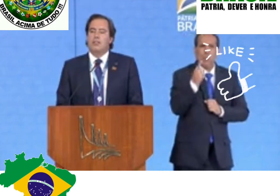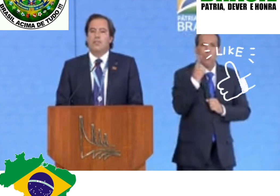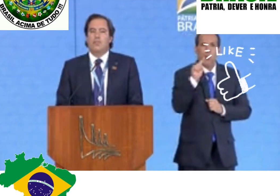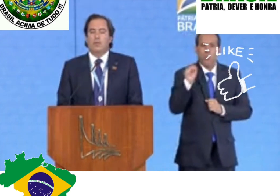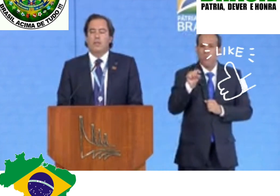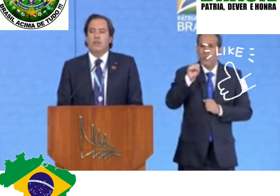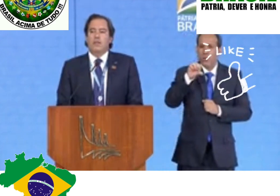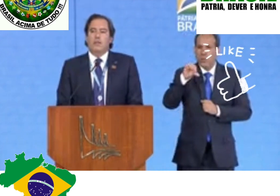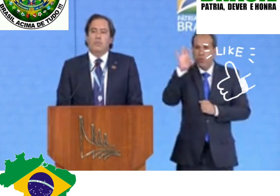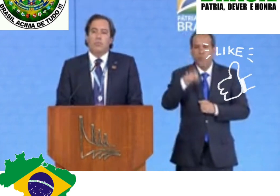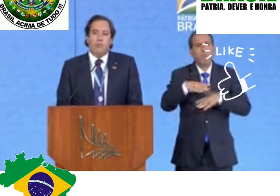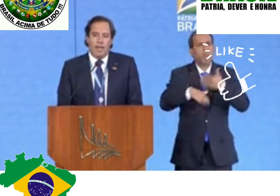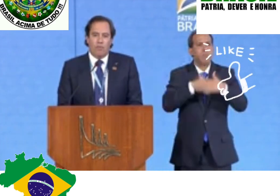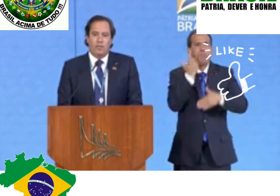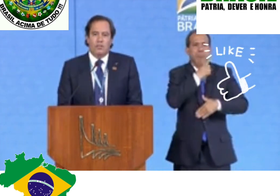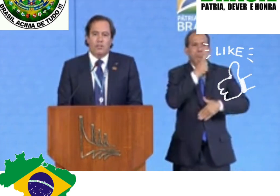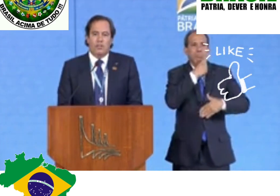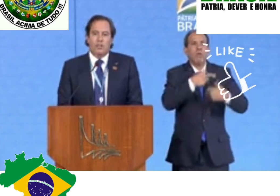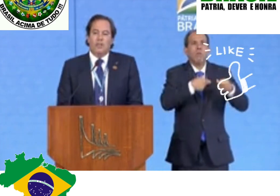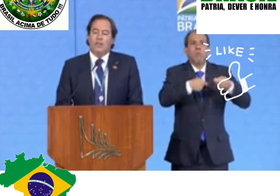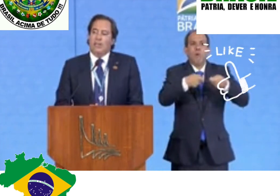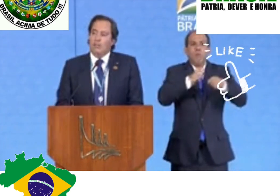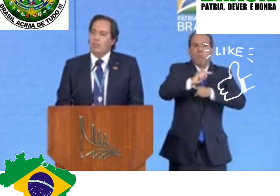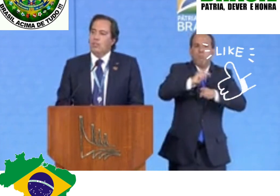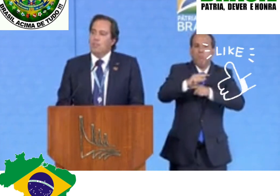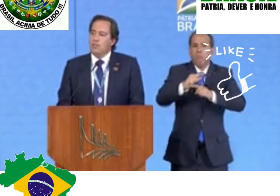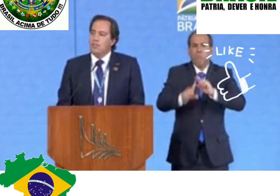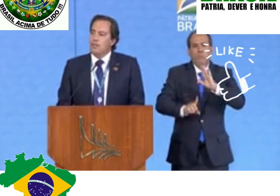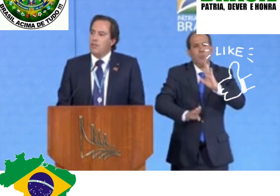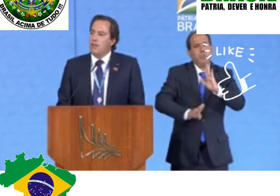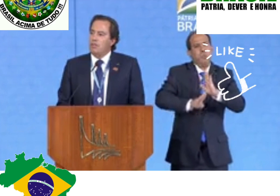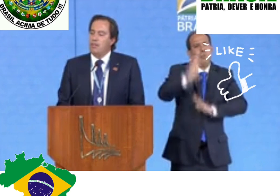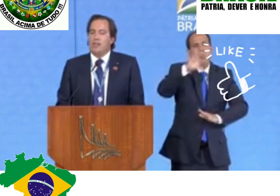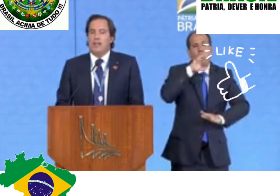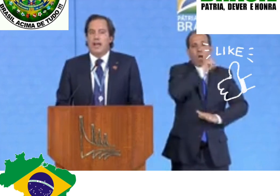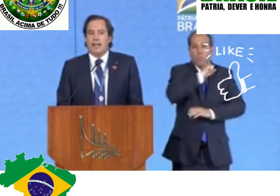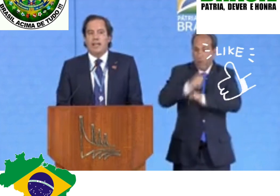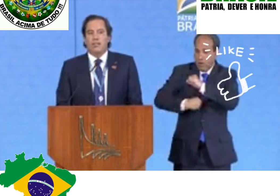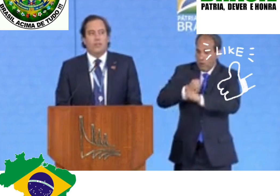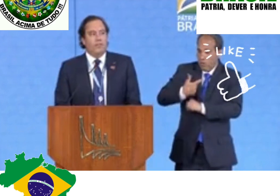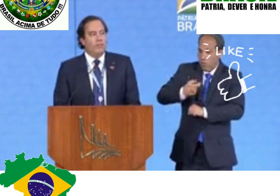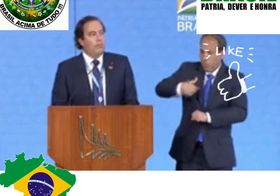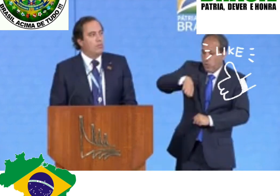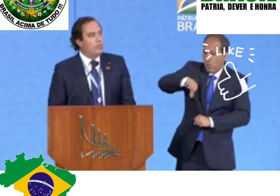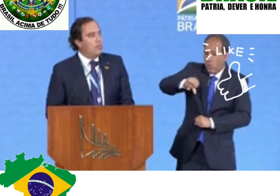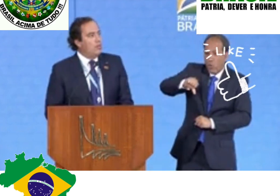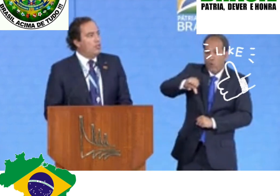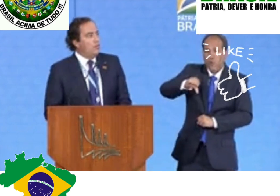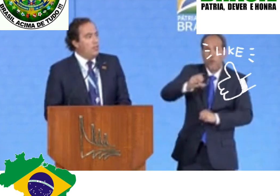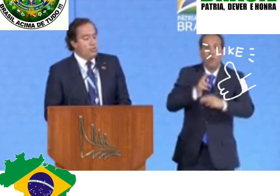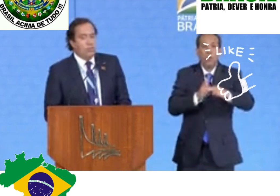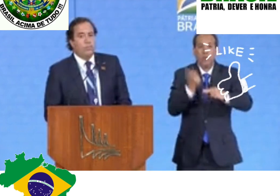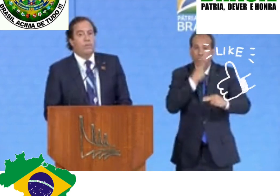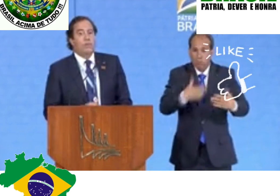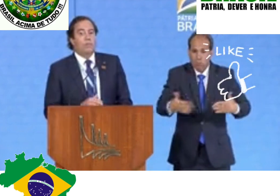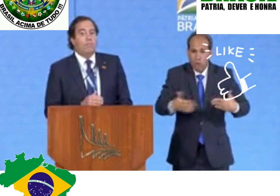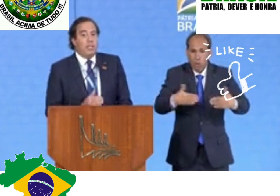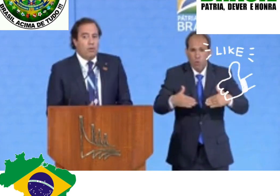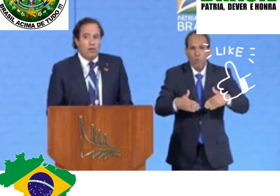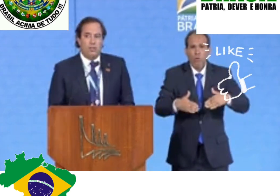consequência disso foi um lucro recorde. Em 2019, a Caixa teve um lucro de